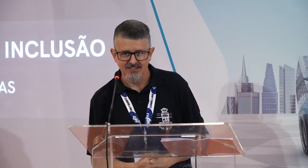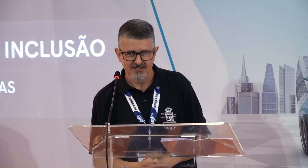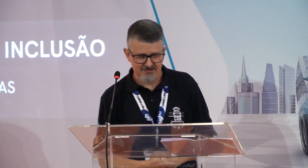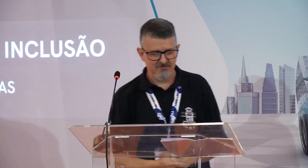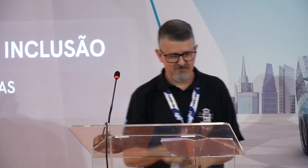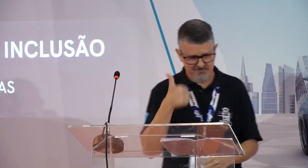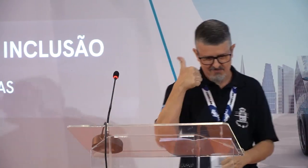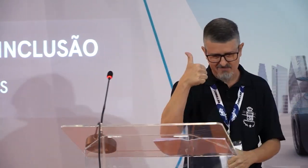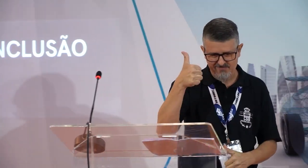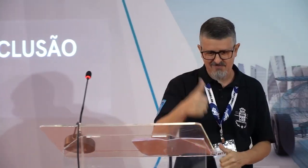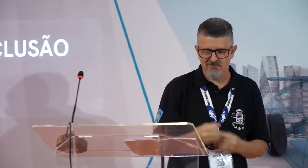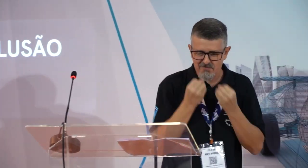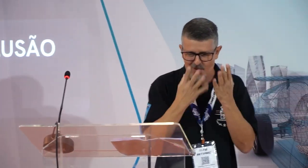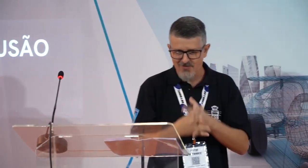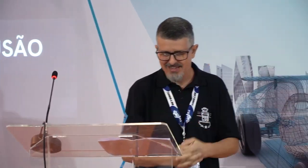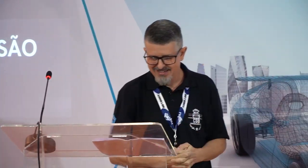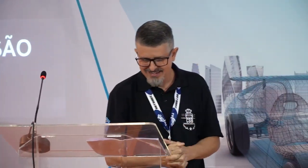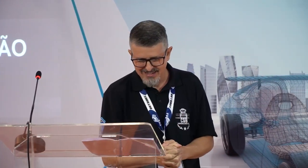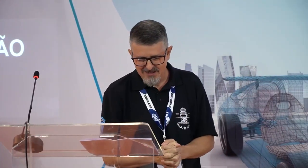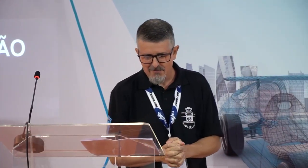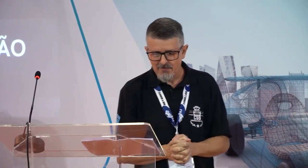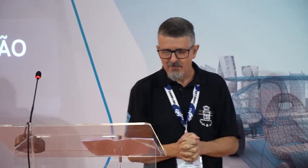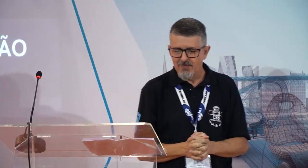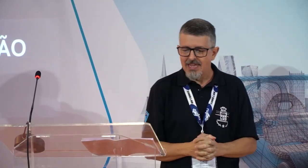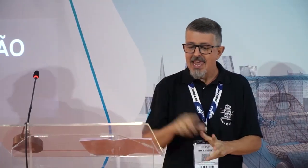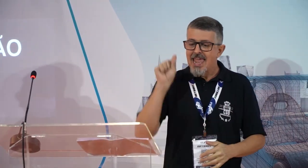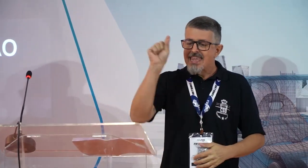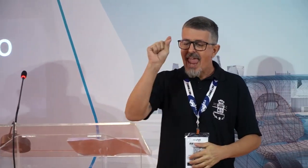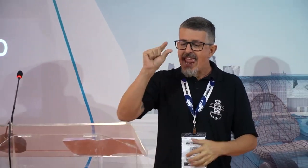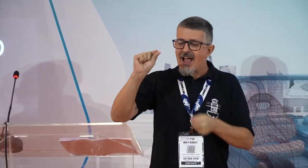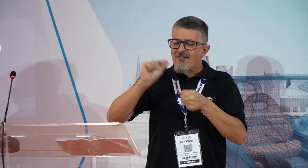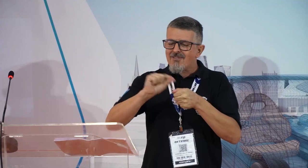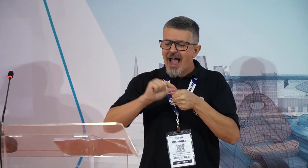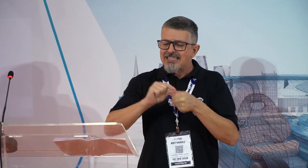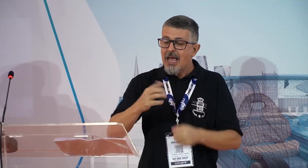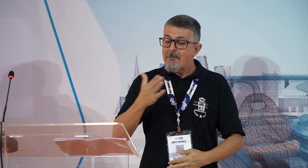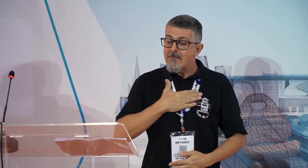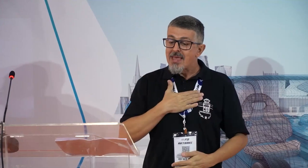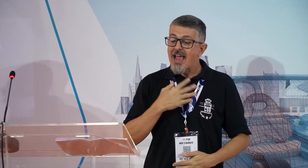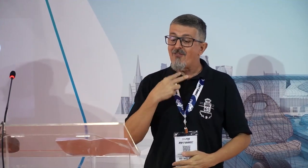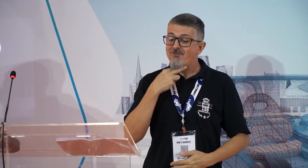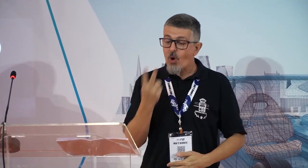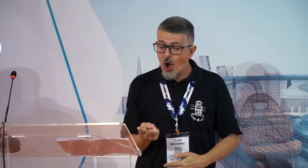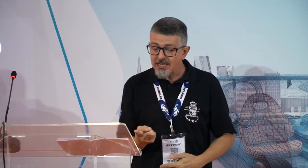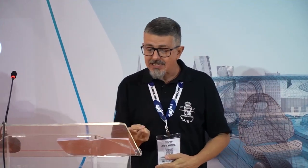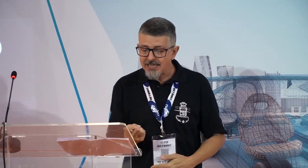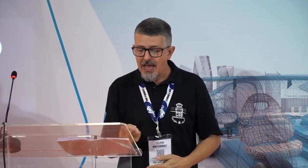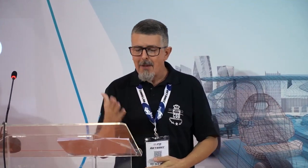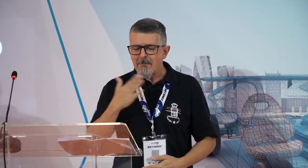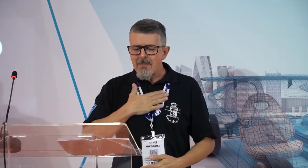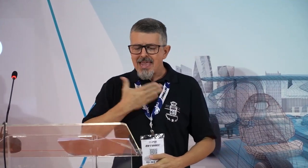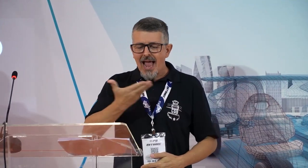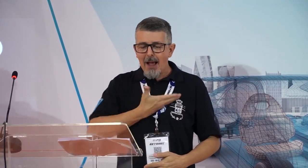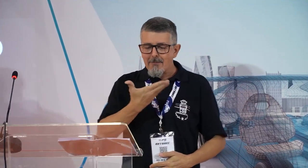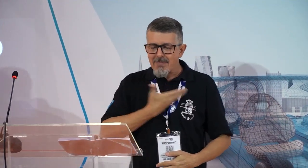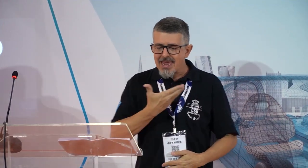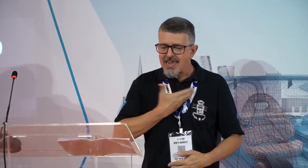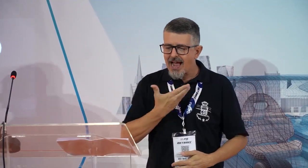Essa é minha voz, prazer conhecer vocês. Mas quem faz a minha voz